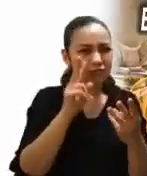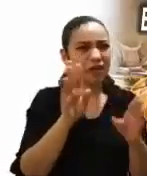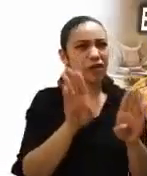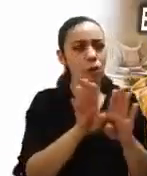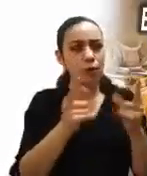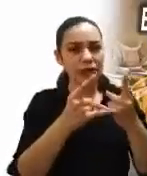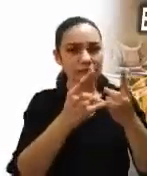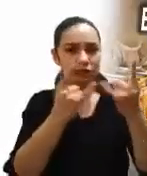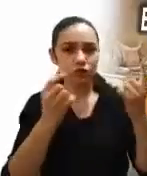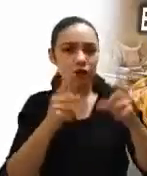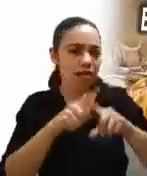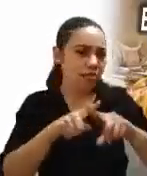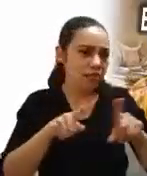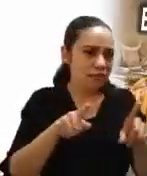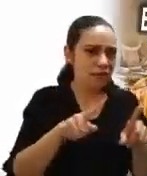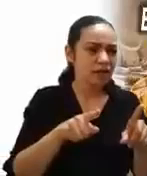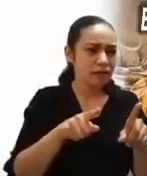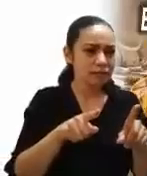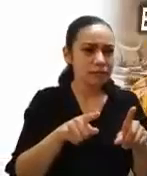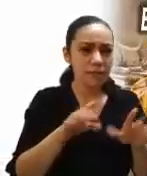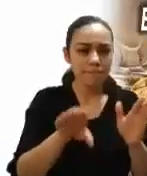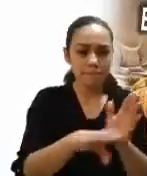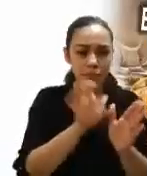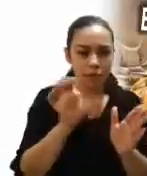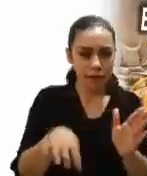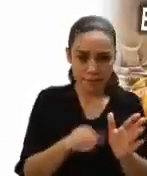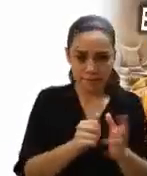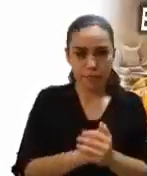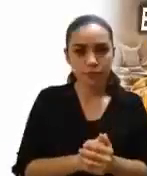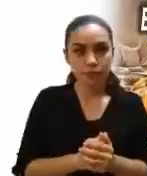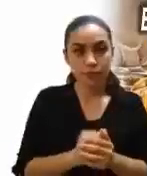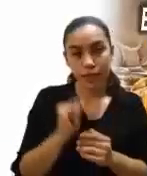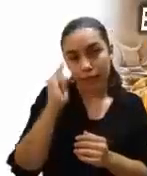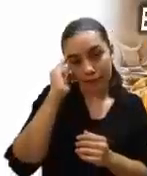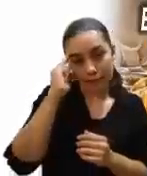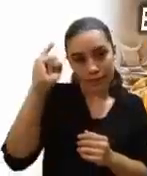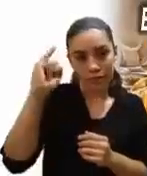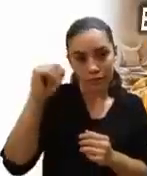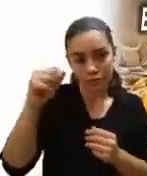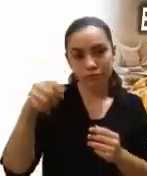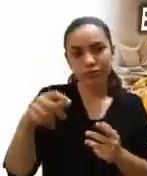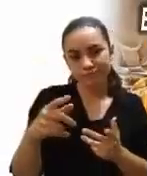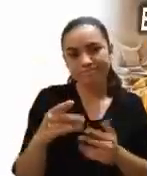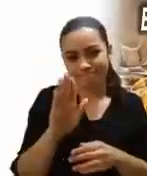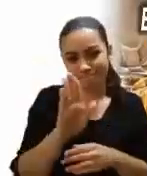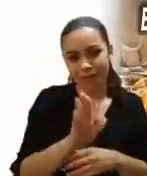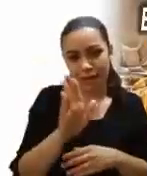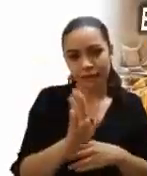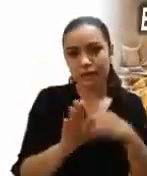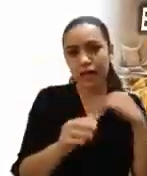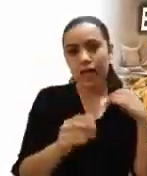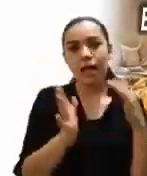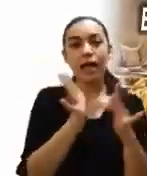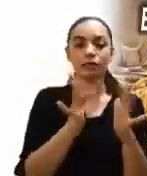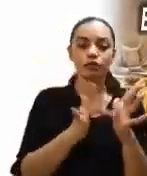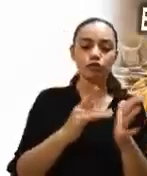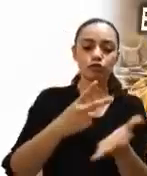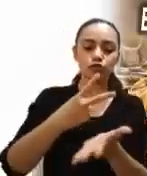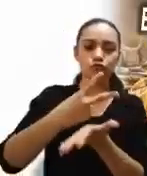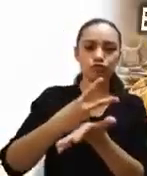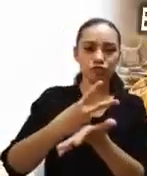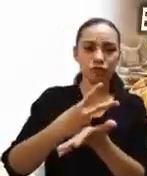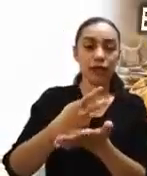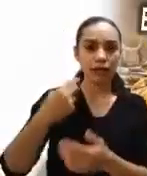hombre vejado, nosotros podemos ser o los ladrones, que así lo hemos lastimado, robado y herido, o bien